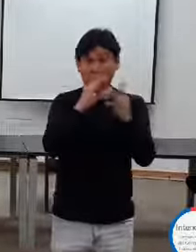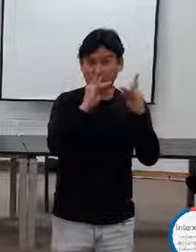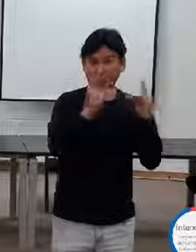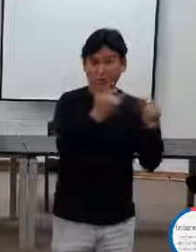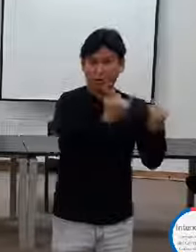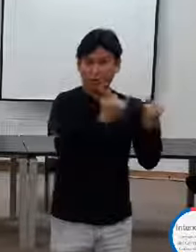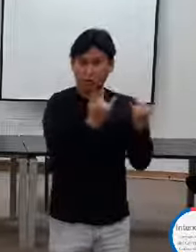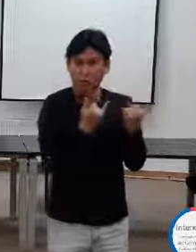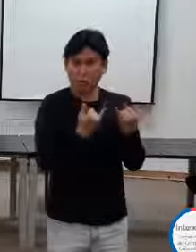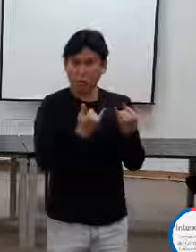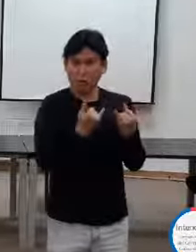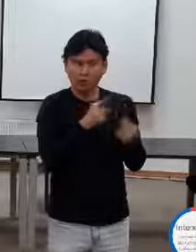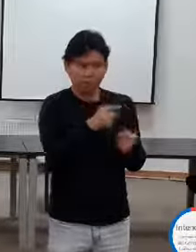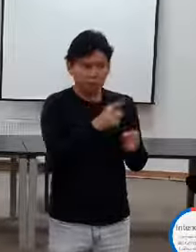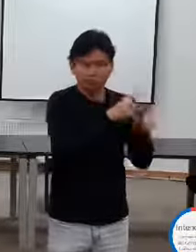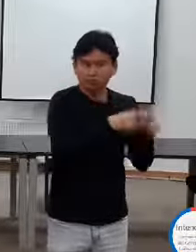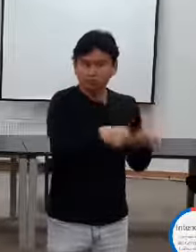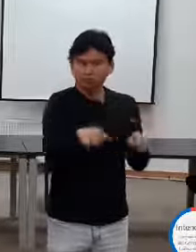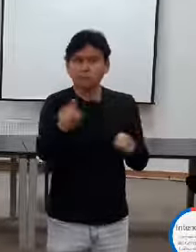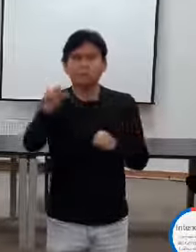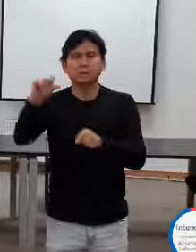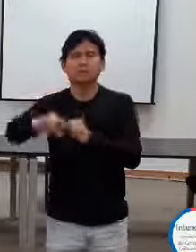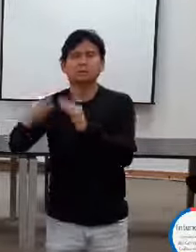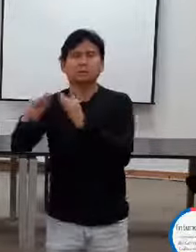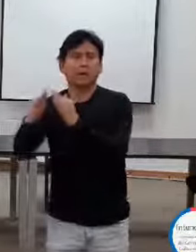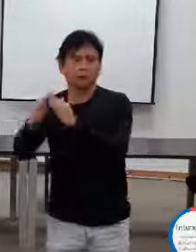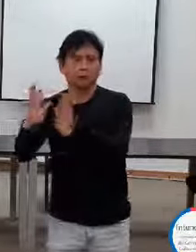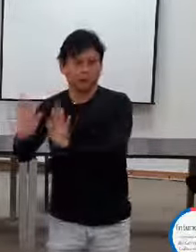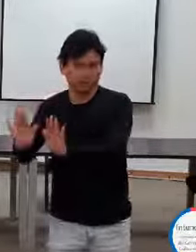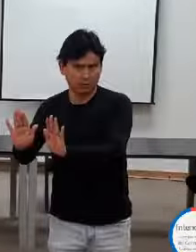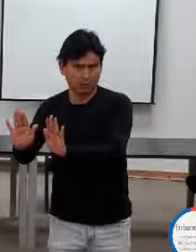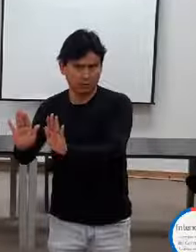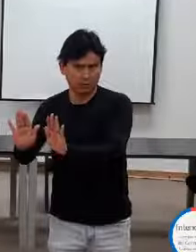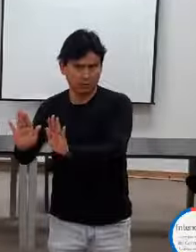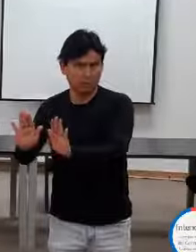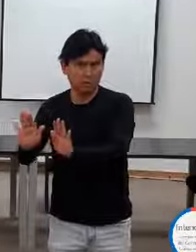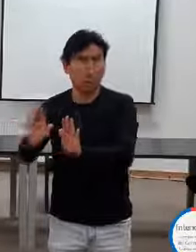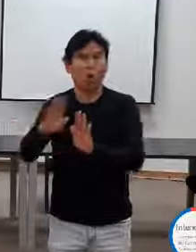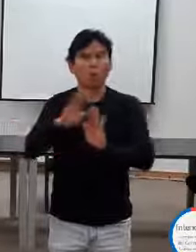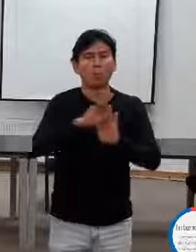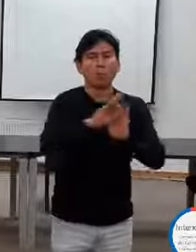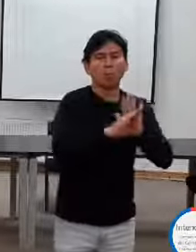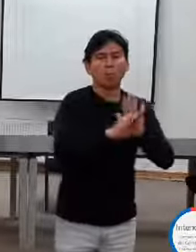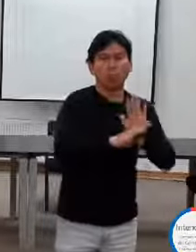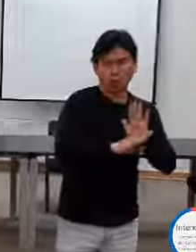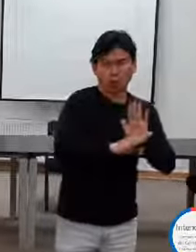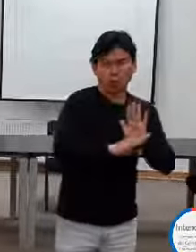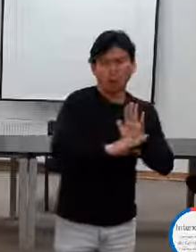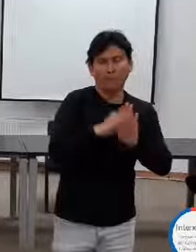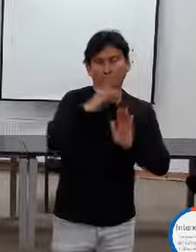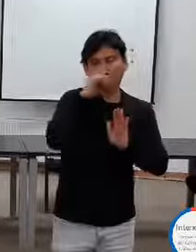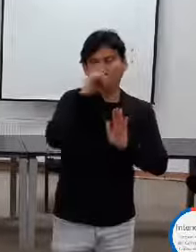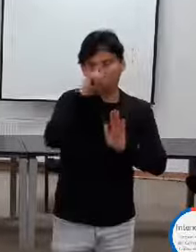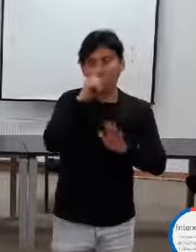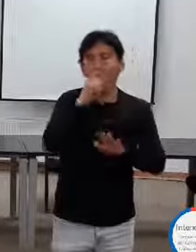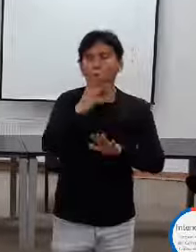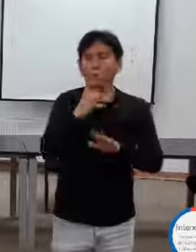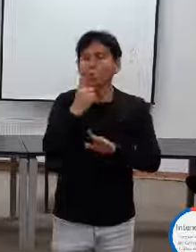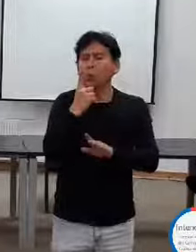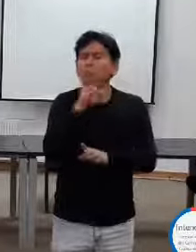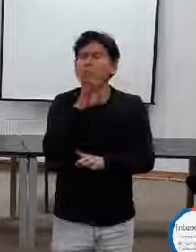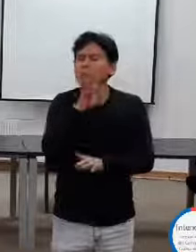Aysén, se le indicó inmediatamente cuarentena preventiva como protocolo de la institución, no obstante hubo